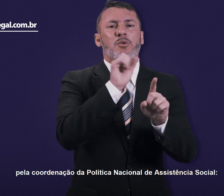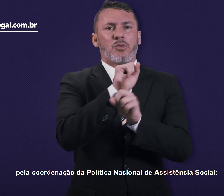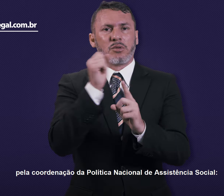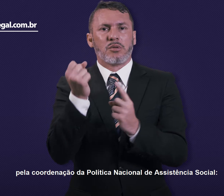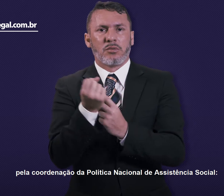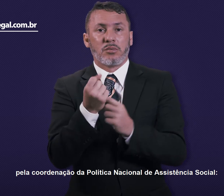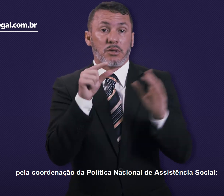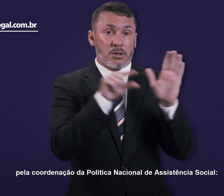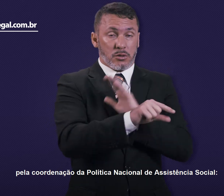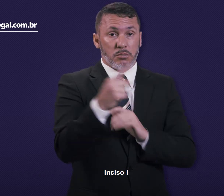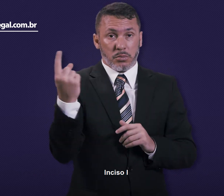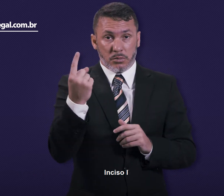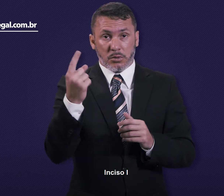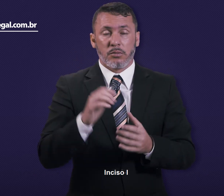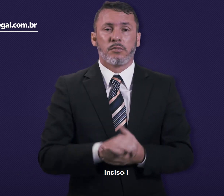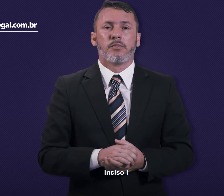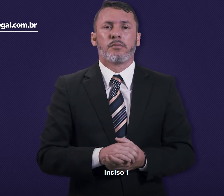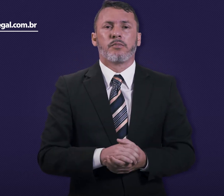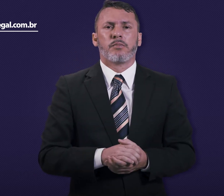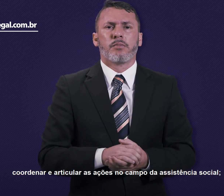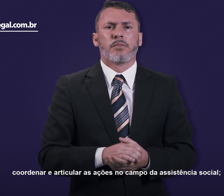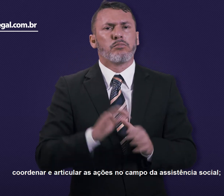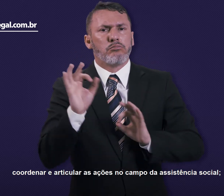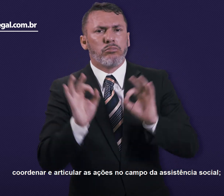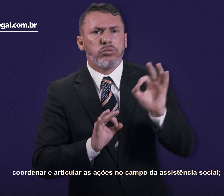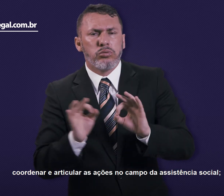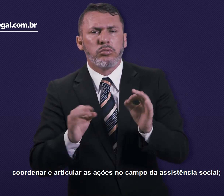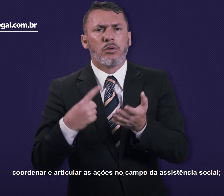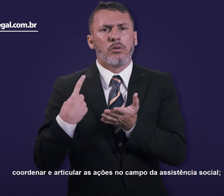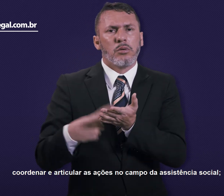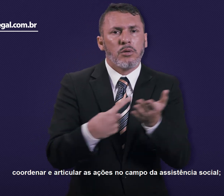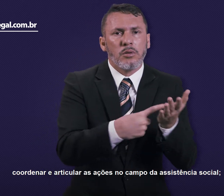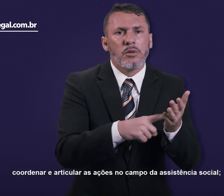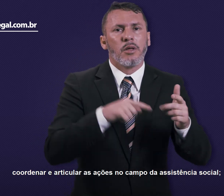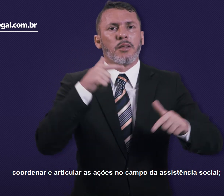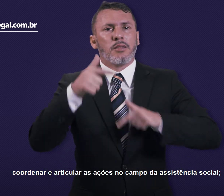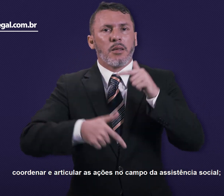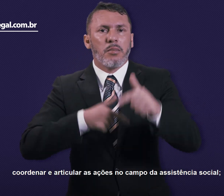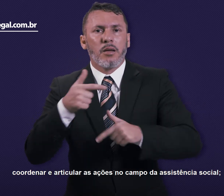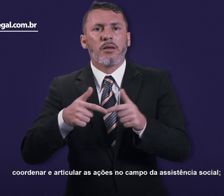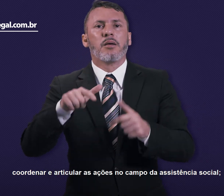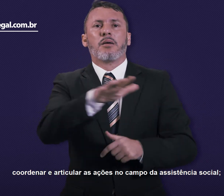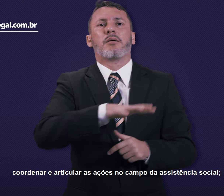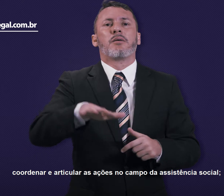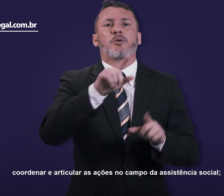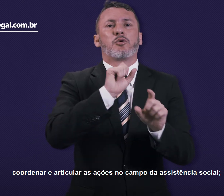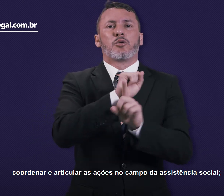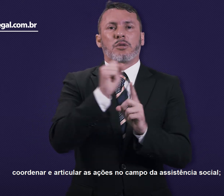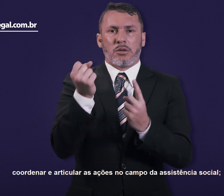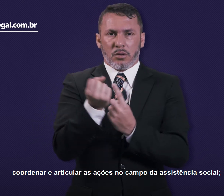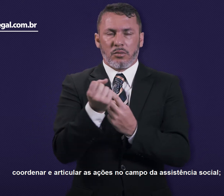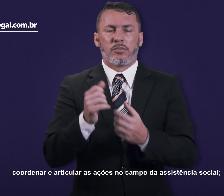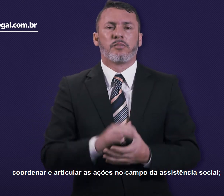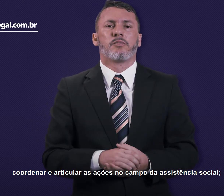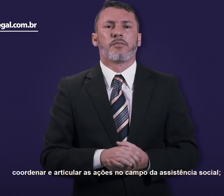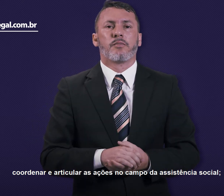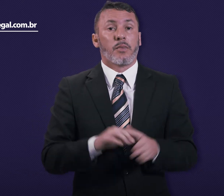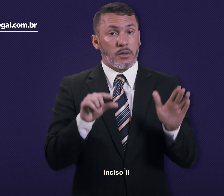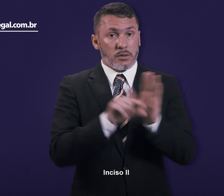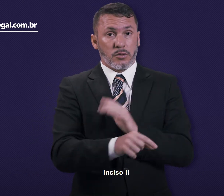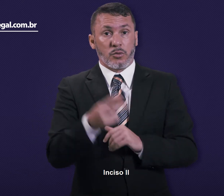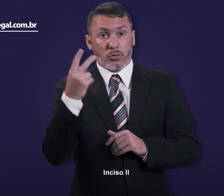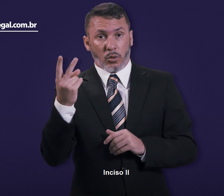Nacional de Assistência Social. Inciso 1. Coordenar e articular as ações no campo da assistência